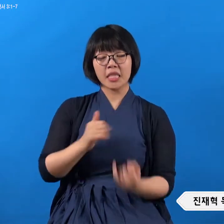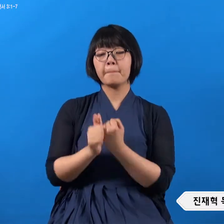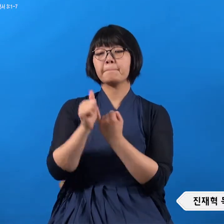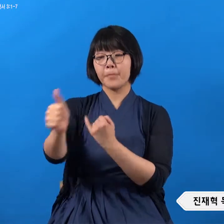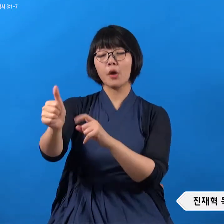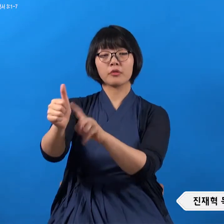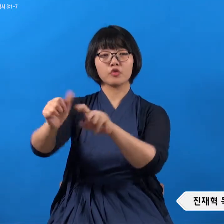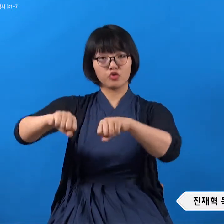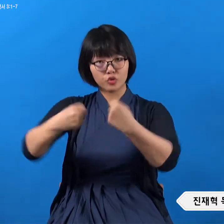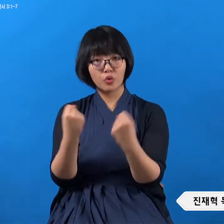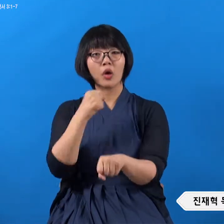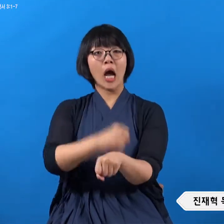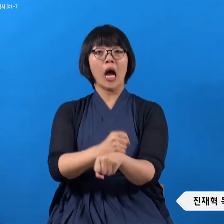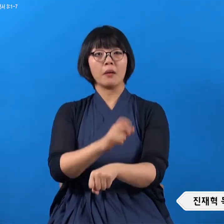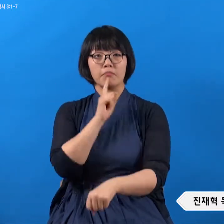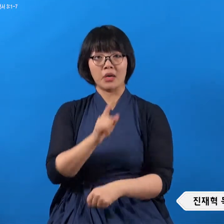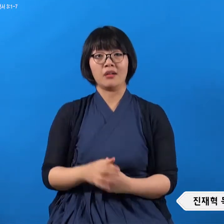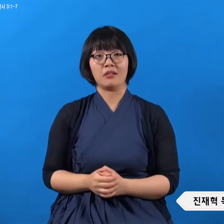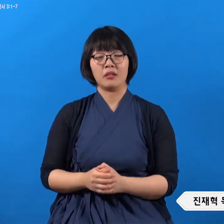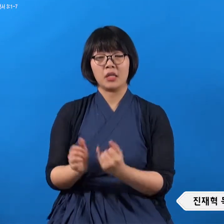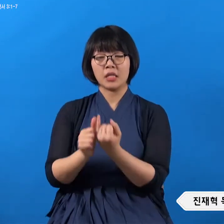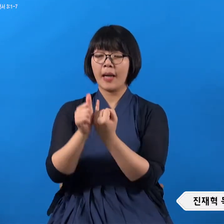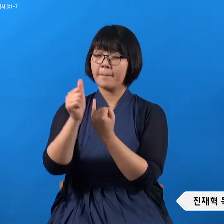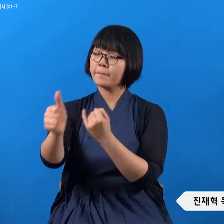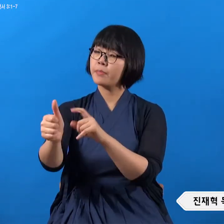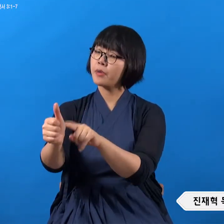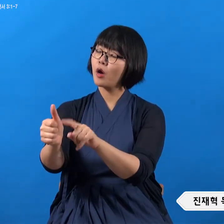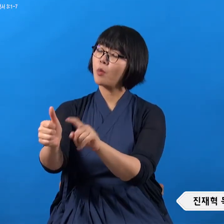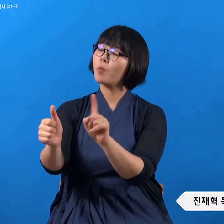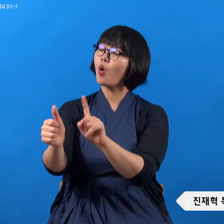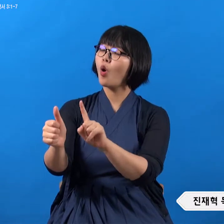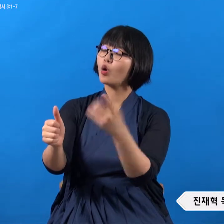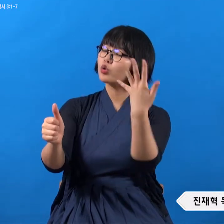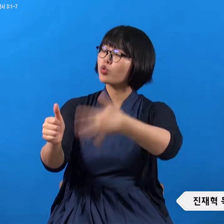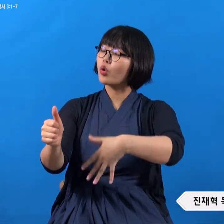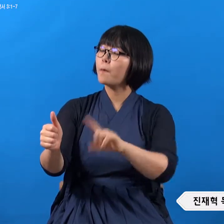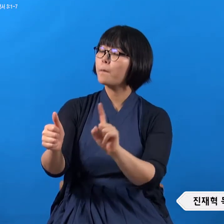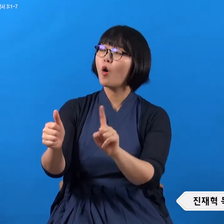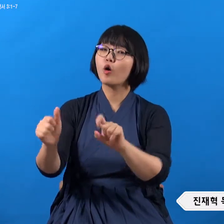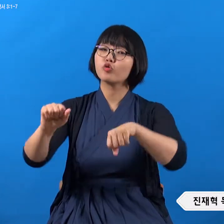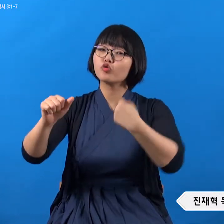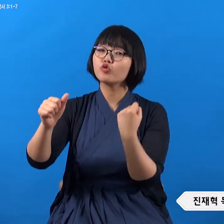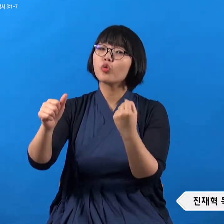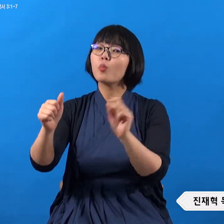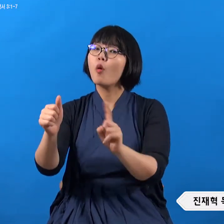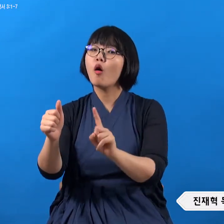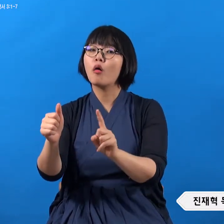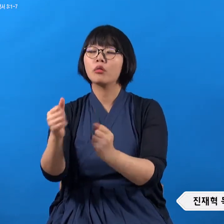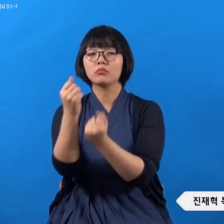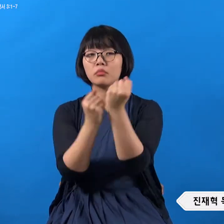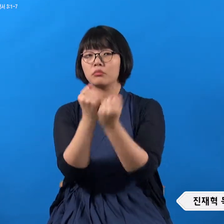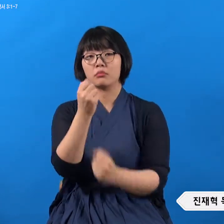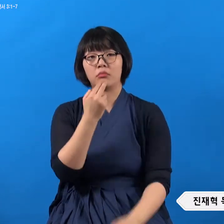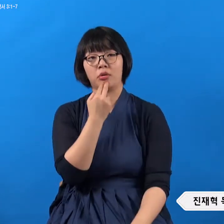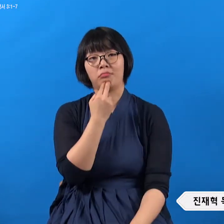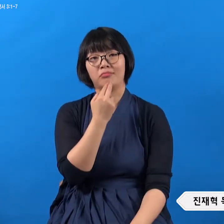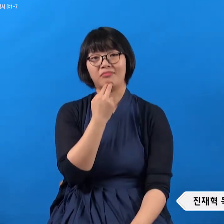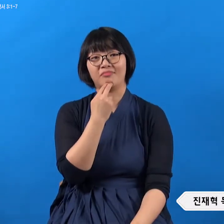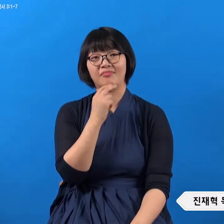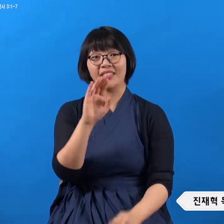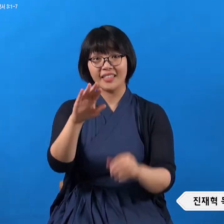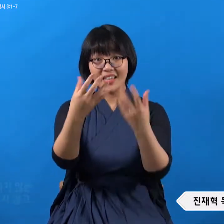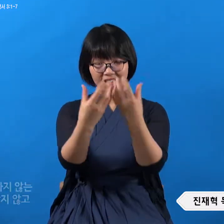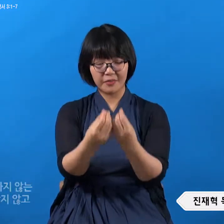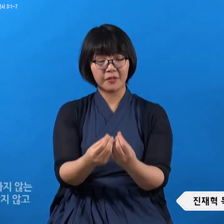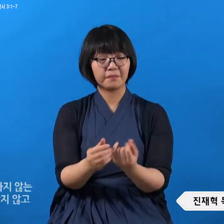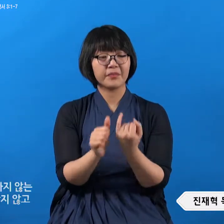자기 남편이라고 말합니다. 아니, 좀 더 정확하게 성경은 이렇게 말씀합니다. 혹 말씀을 순종하지